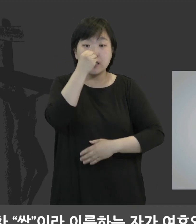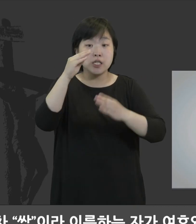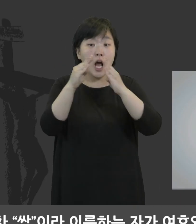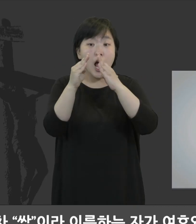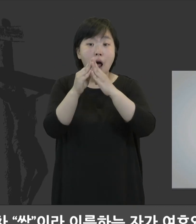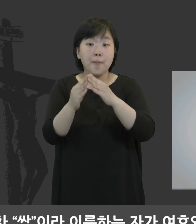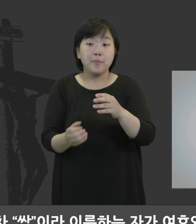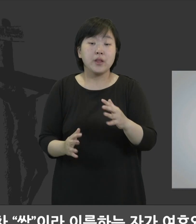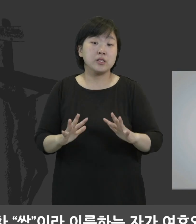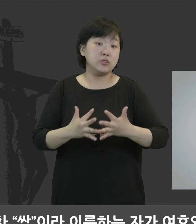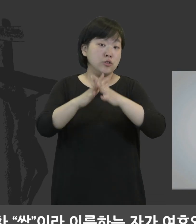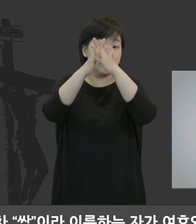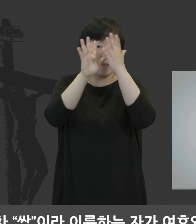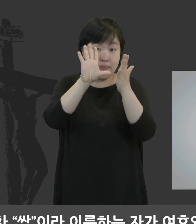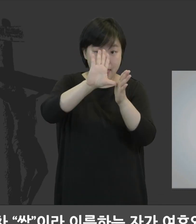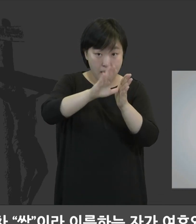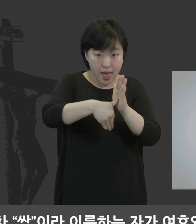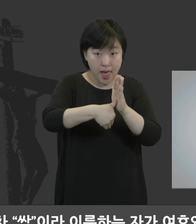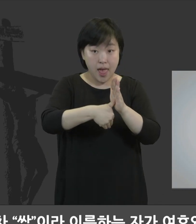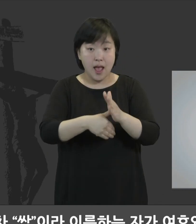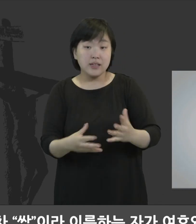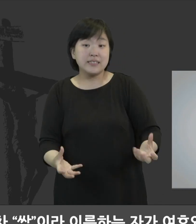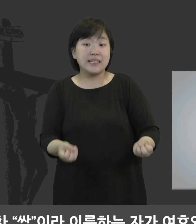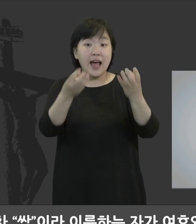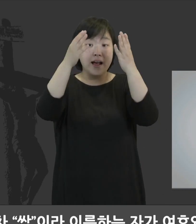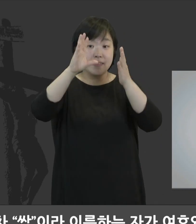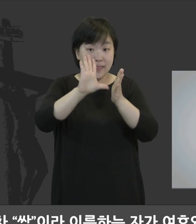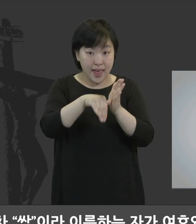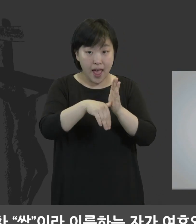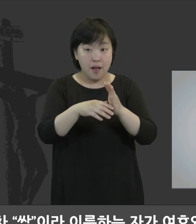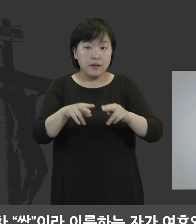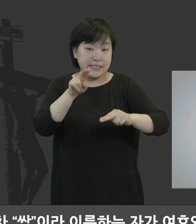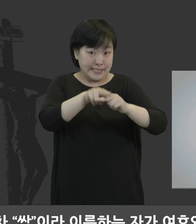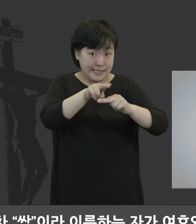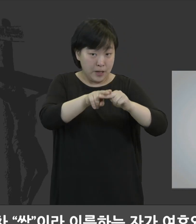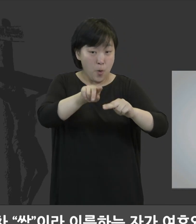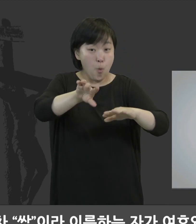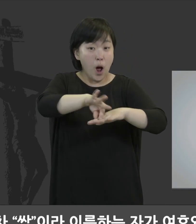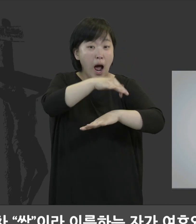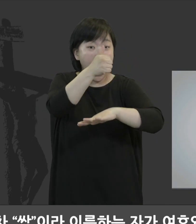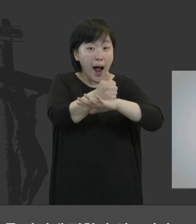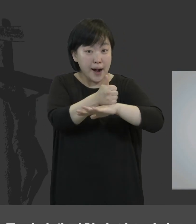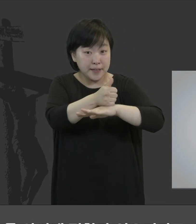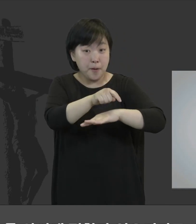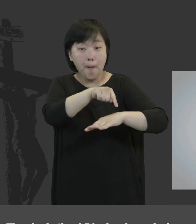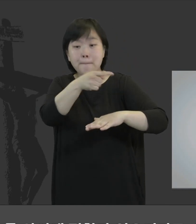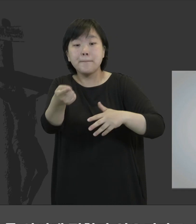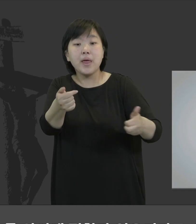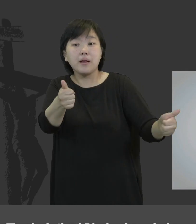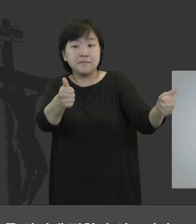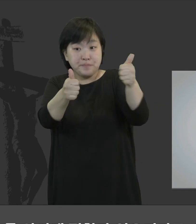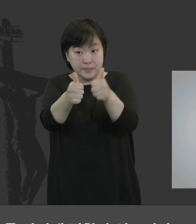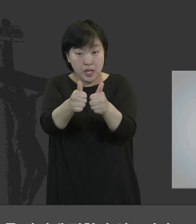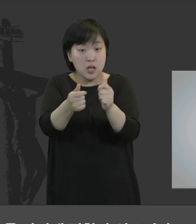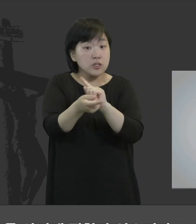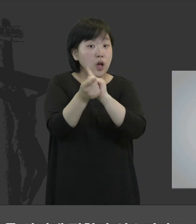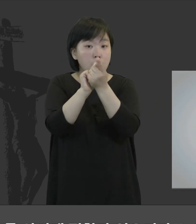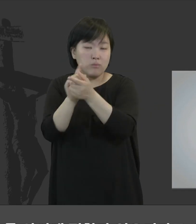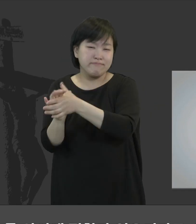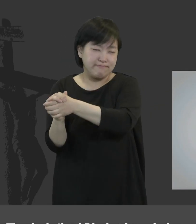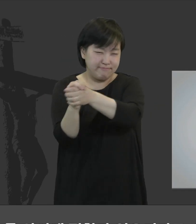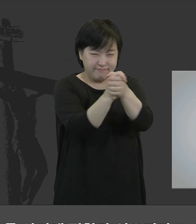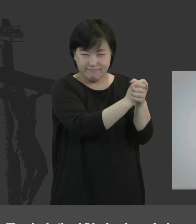것인데, 그의 대건식에서 보좌에 앉은 왕 옆에 제사장이 설 것이고 그 둘 사이에 평화가